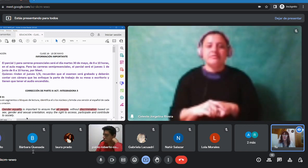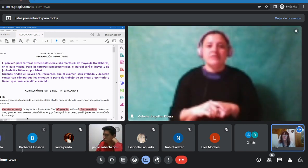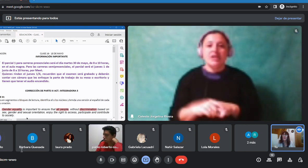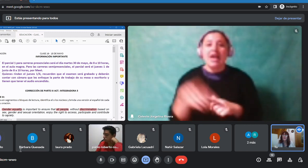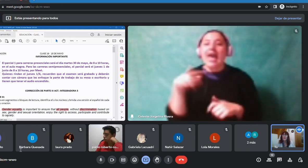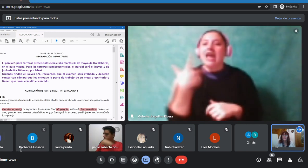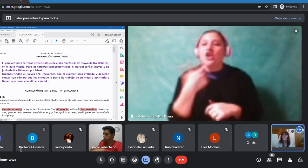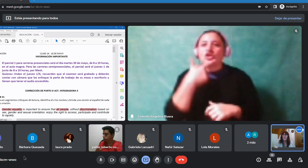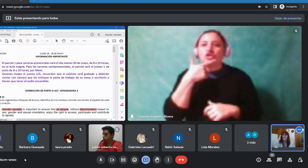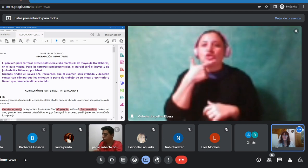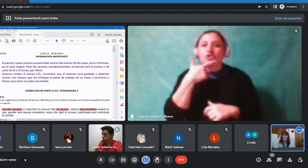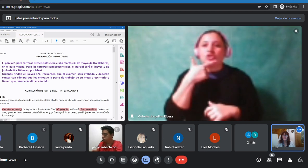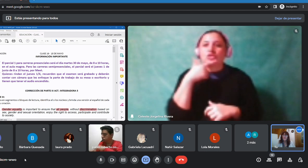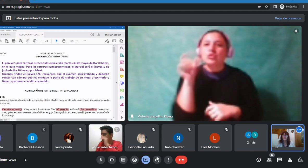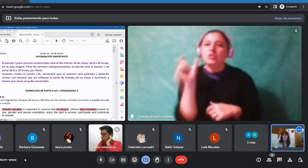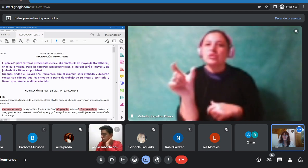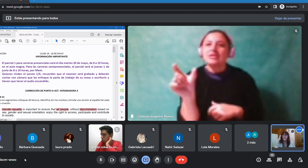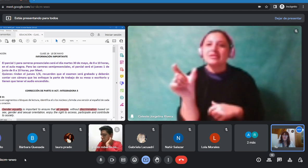sustantivo?